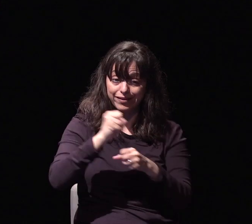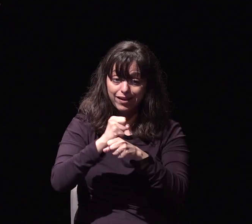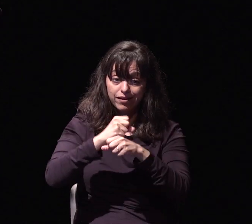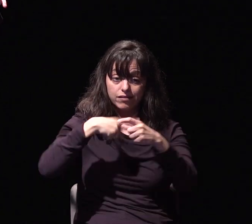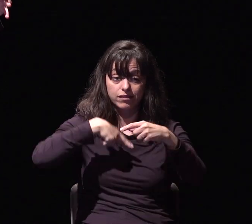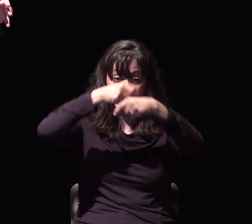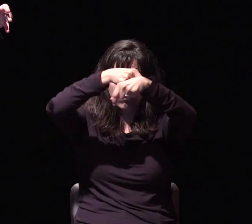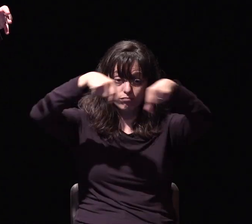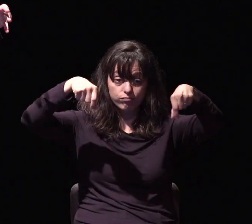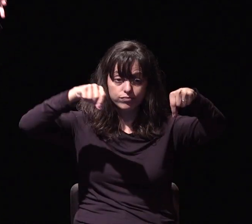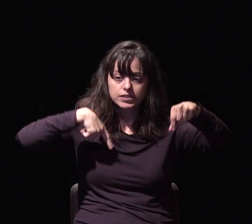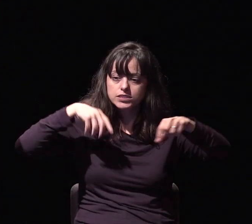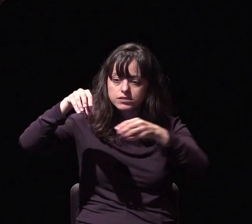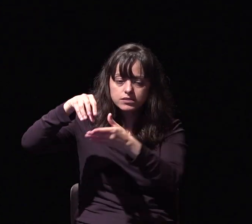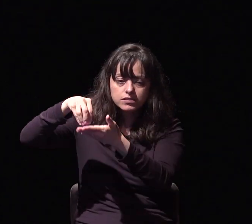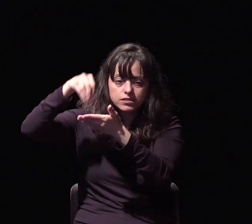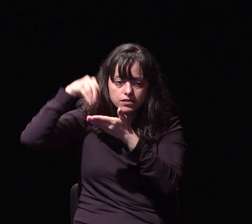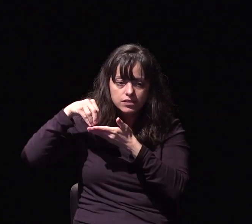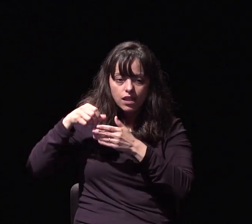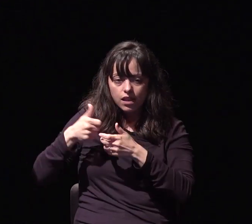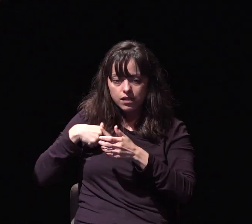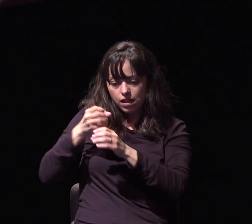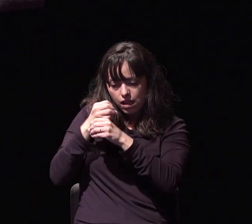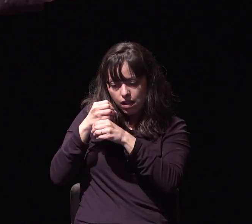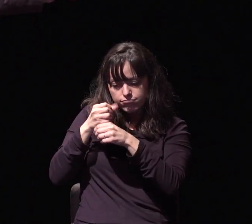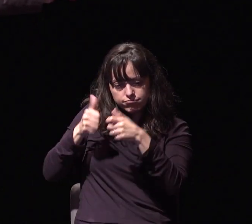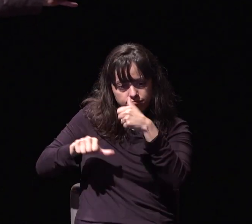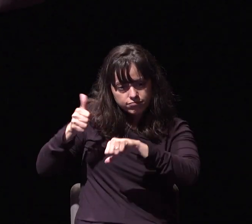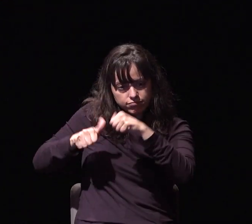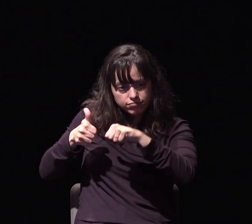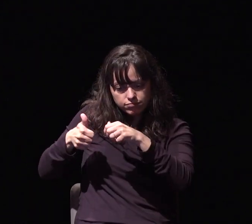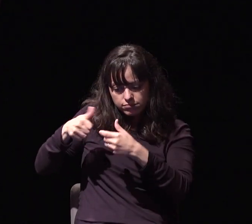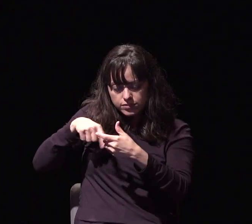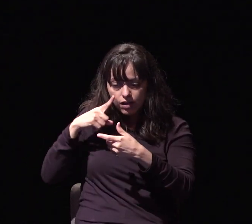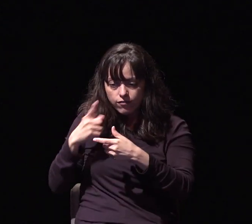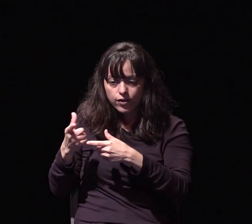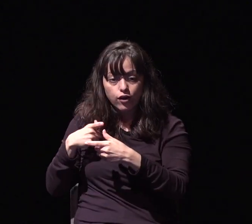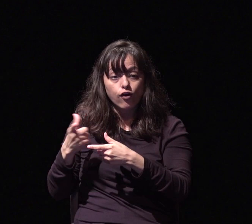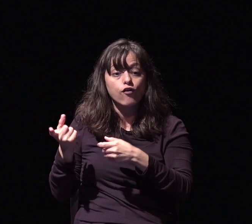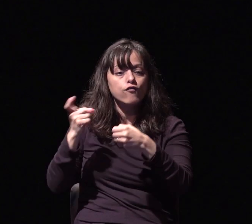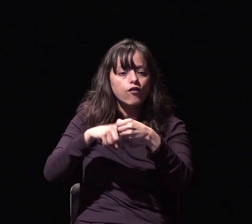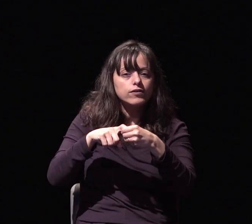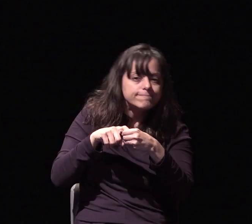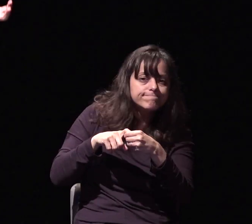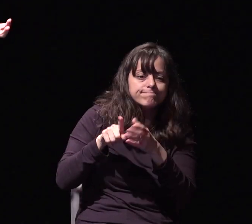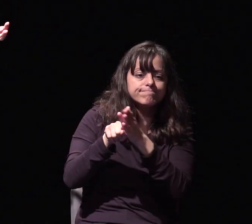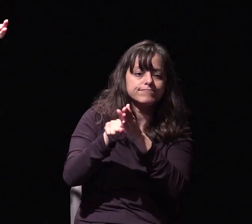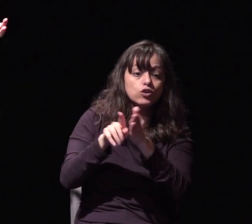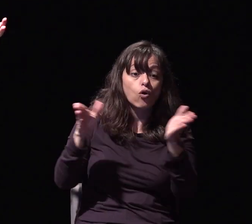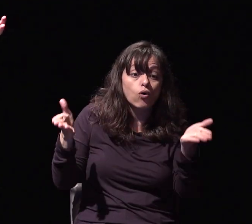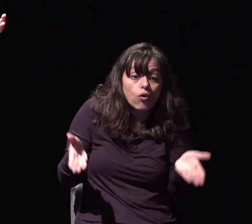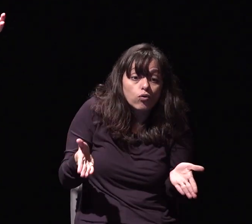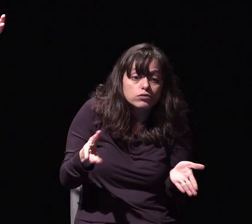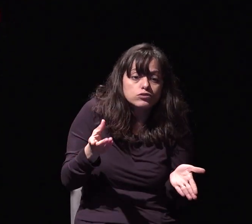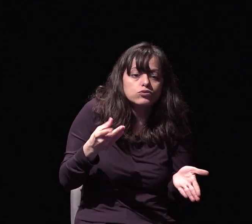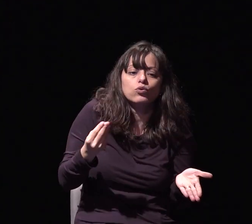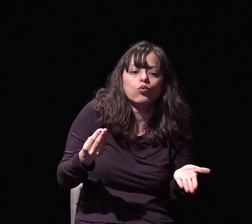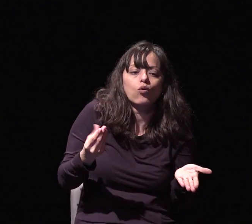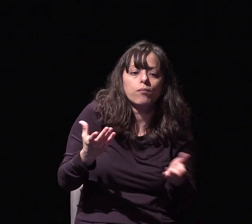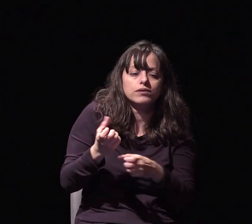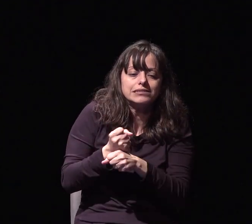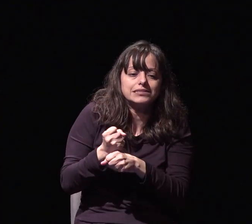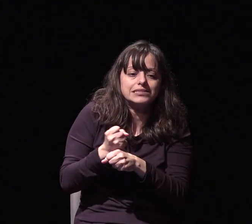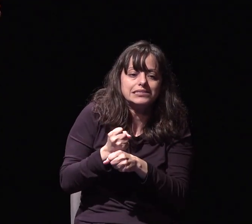Então, tira-se um pedaço do concreto, leva para um laboratório de análise, ele volta e diz como está esse concreto hoje. E